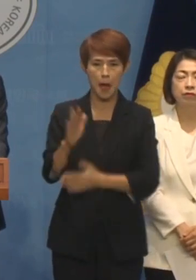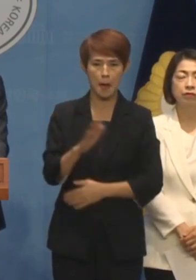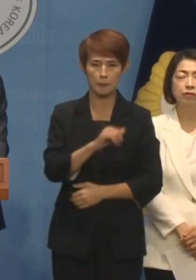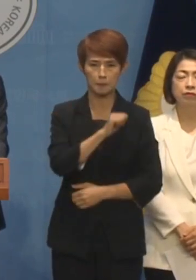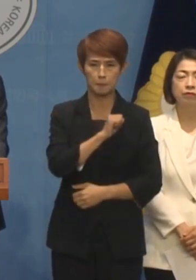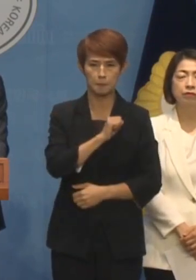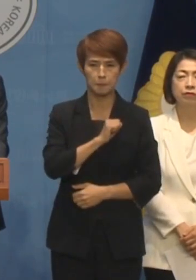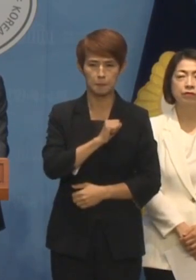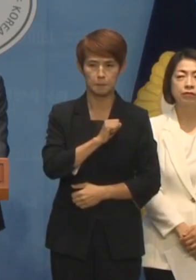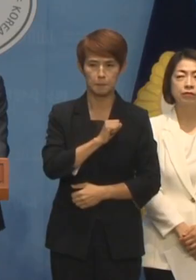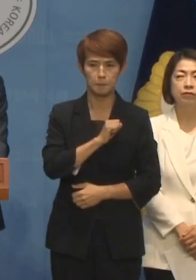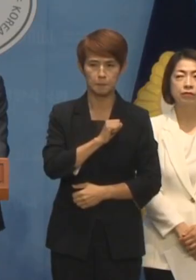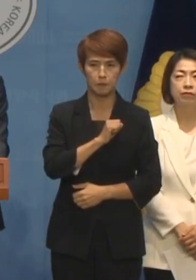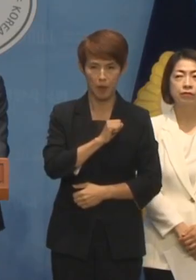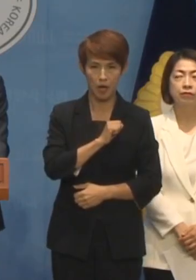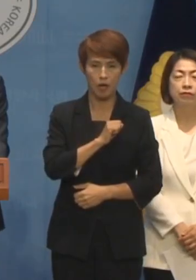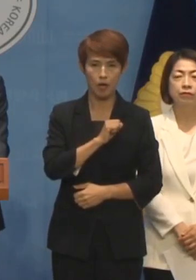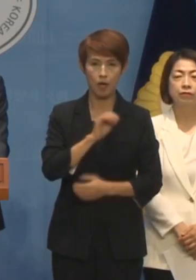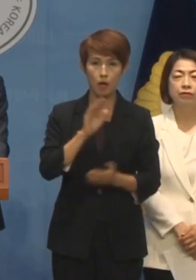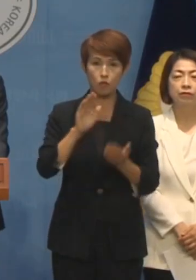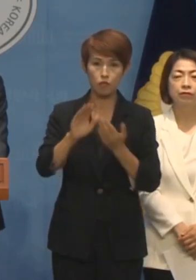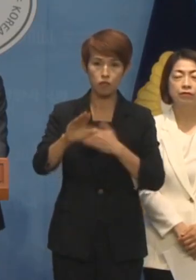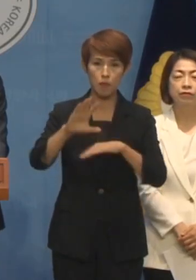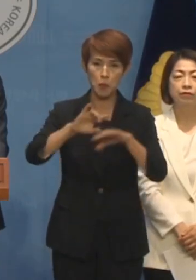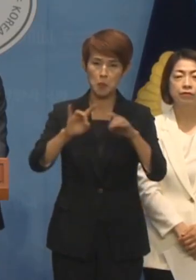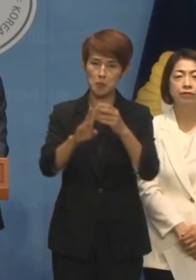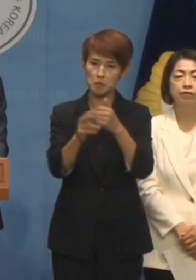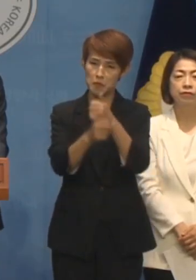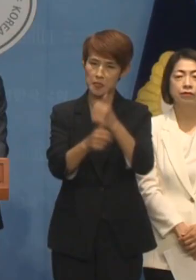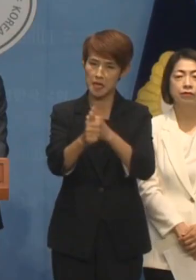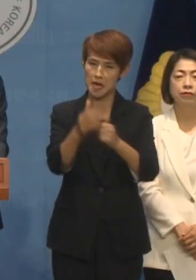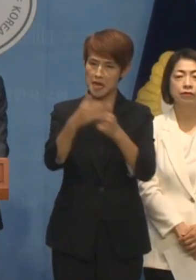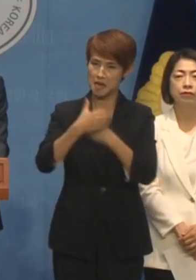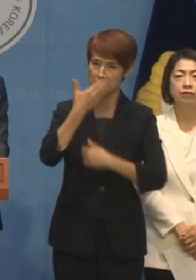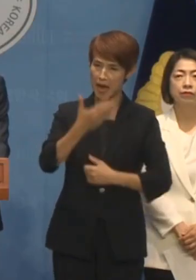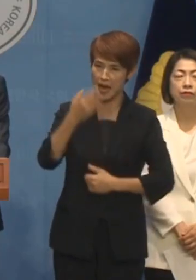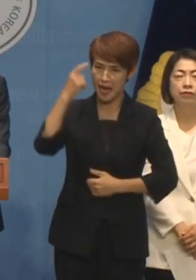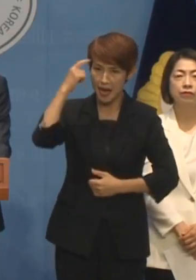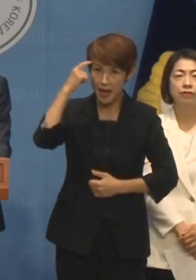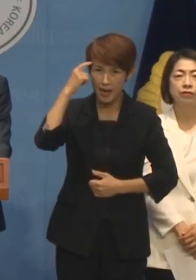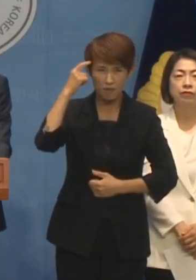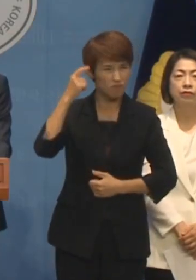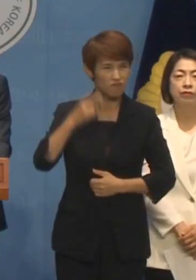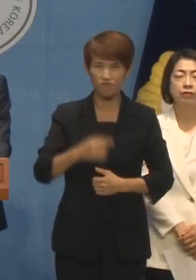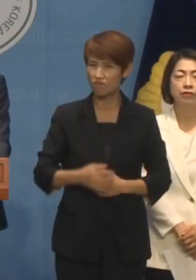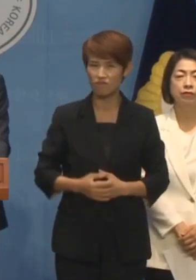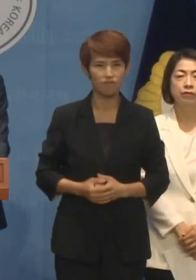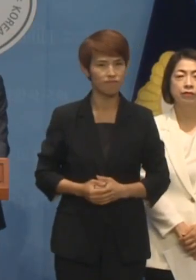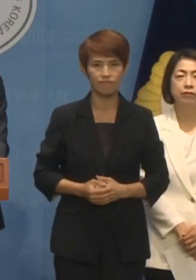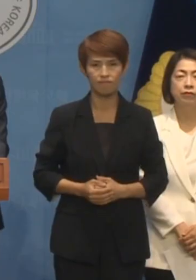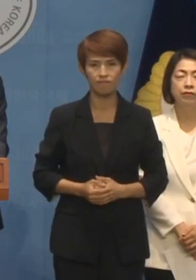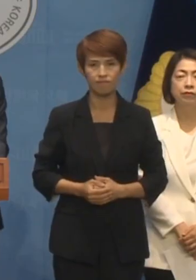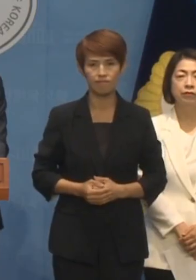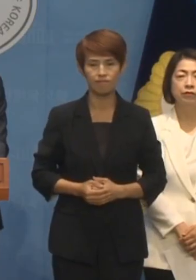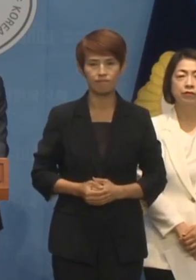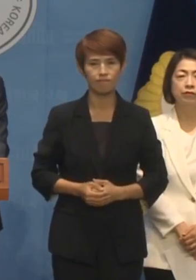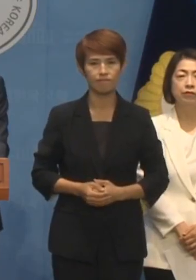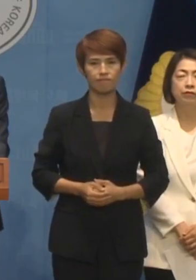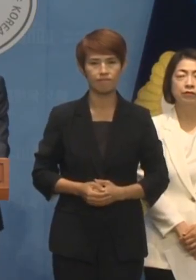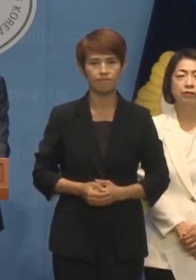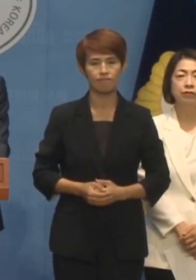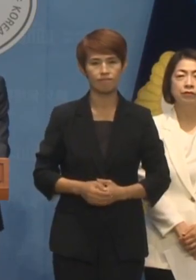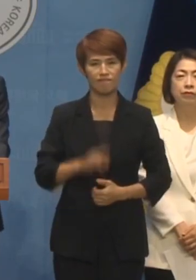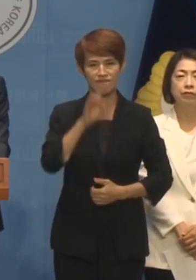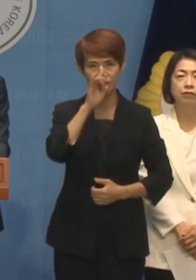흘러가서 임명권자의 선택만 받으면 된다. 이러한 관행은 반드시